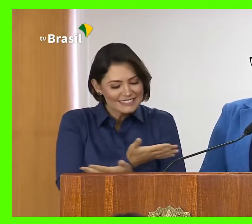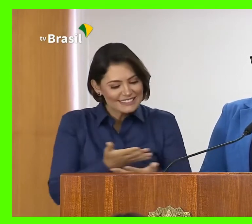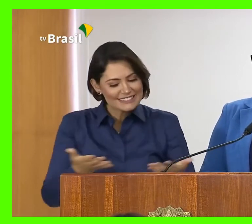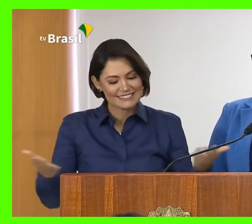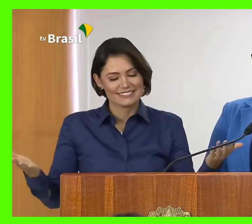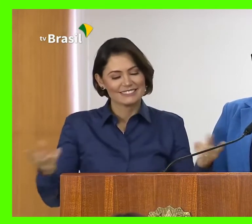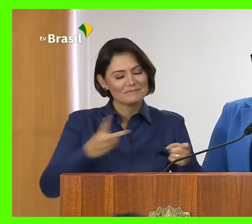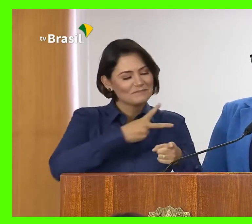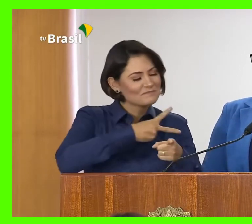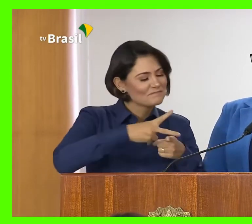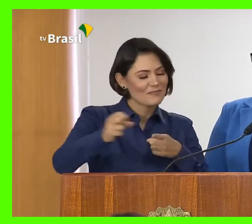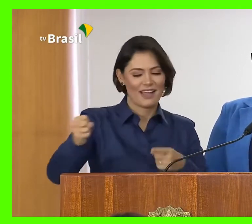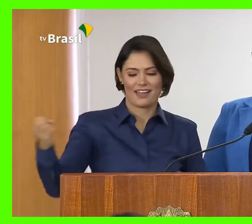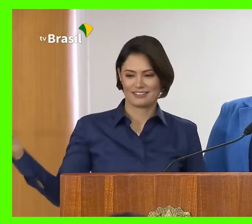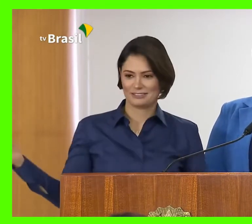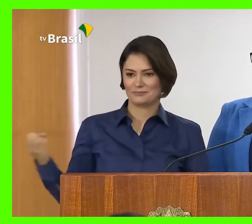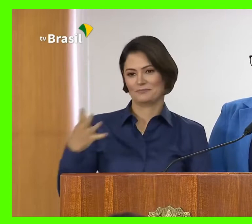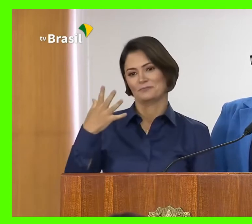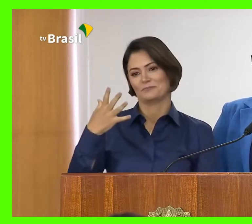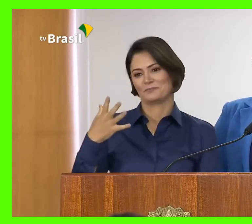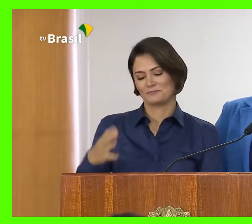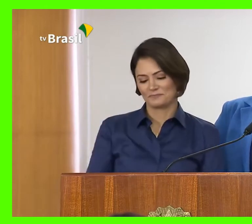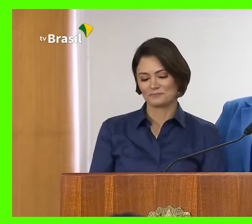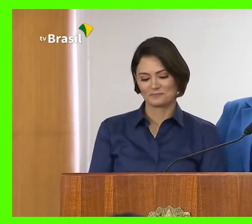Hoje, celebramos mais uma vitória.